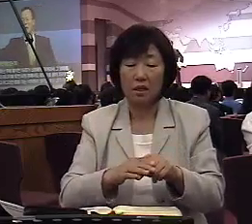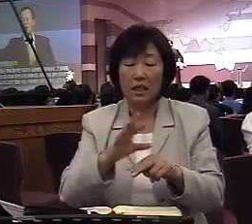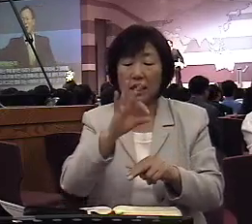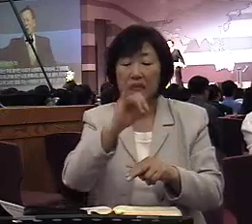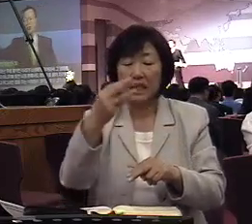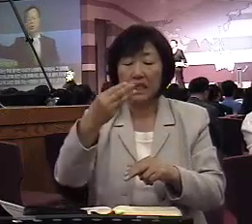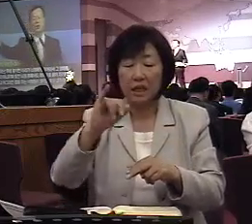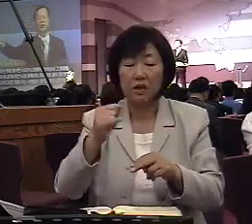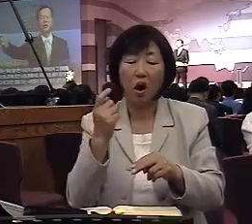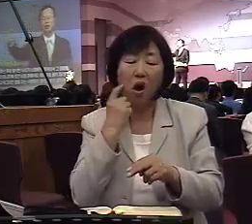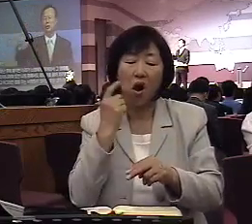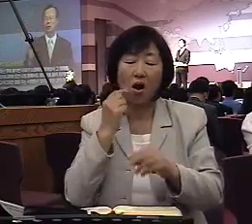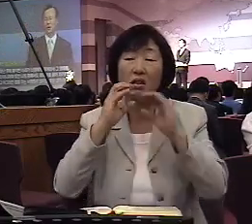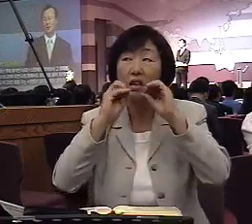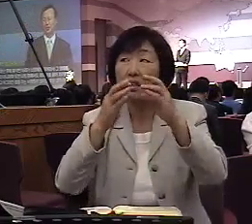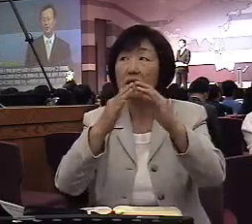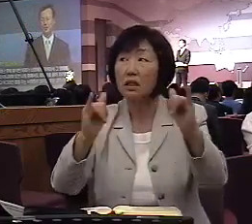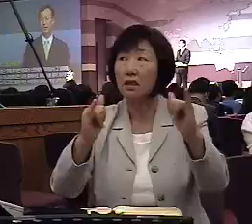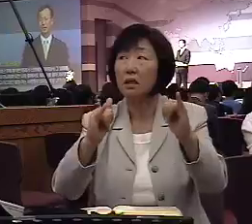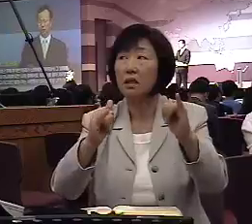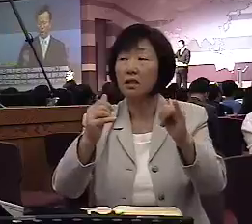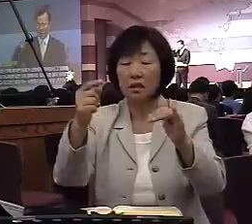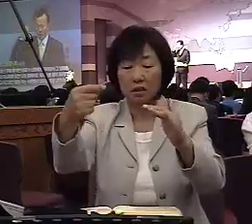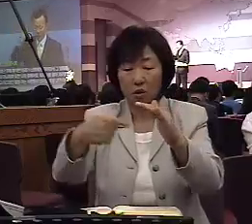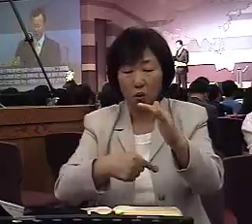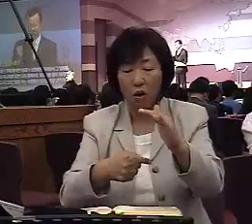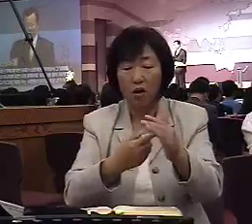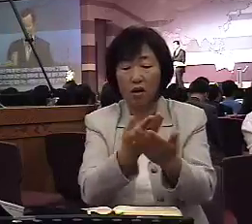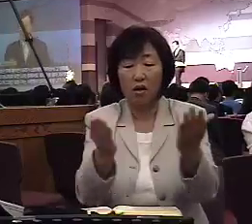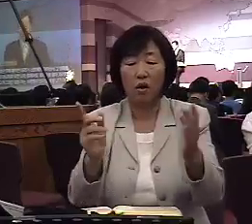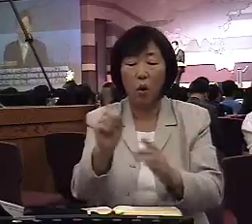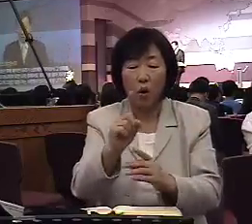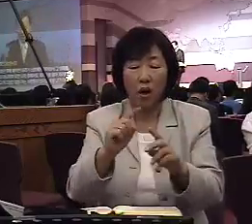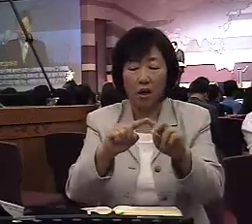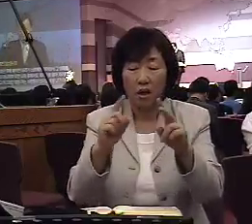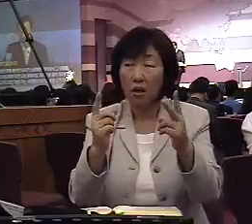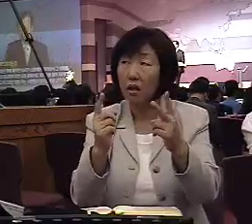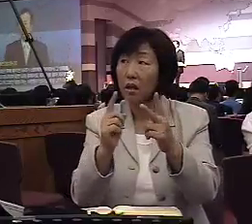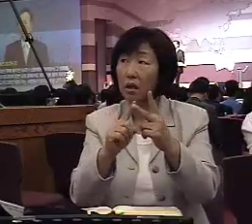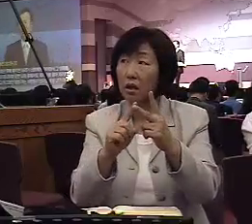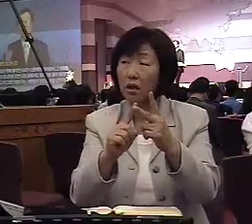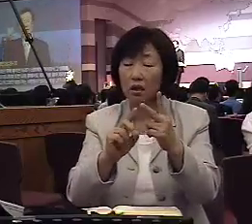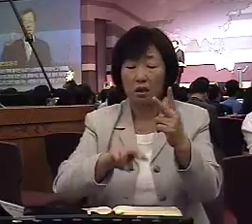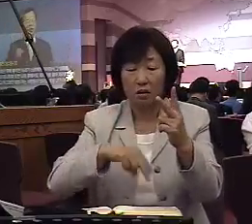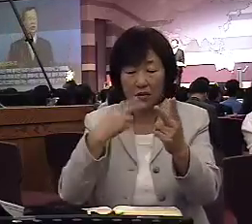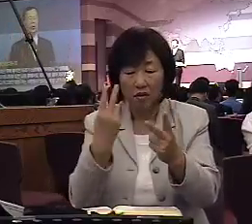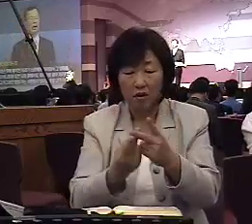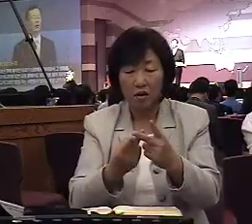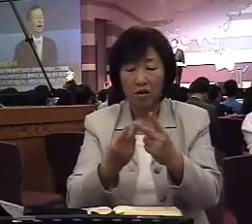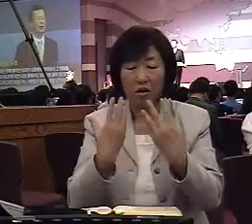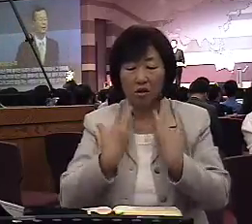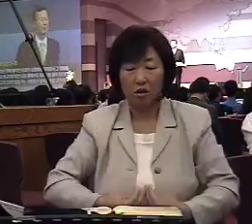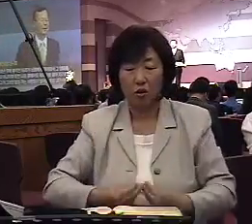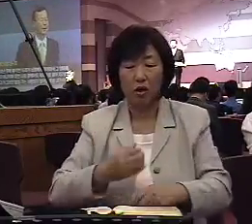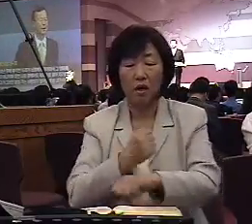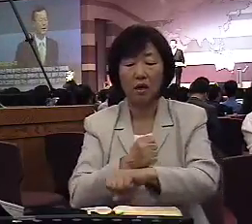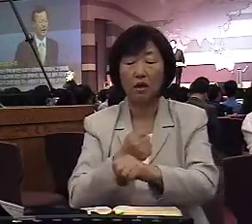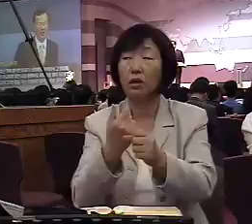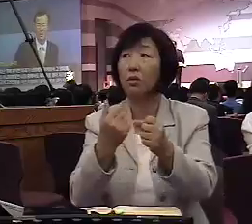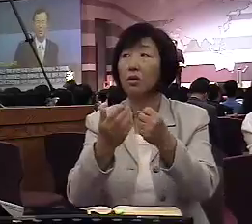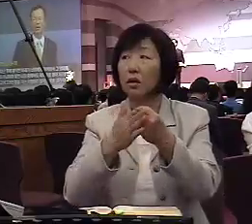이리와 같은 거짓 선지자들이 들어와서 너희를 어떻게 해서든지 넘어뜨리려고 실족하려고 하기